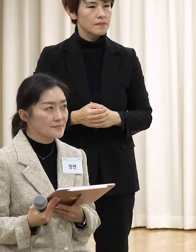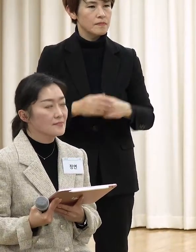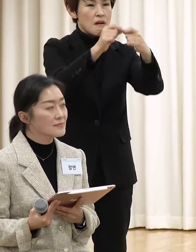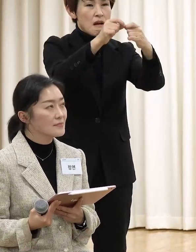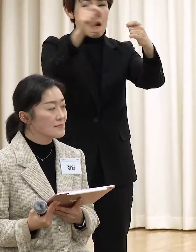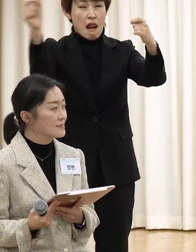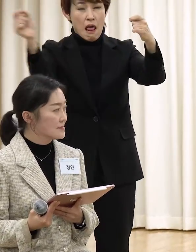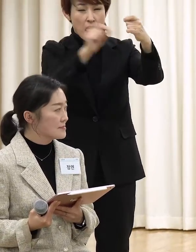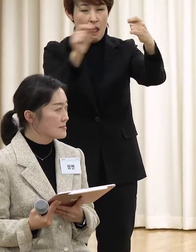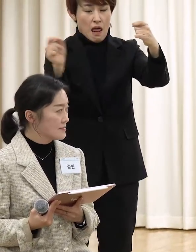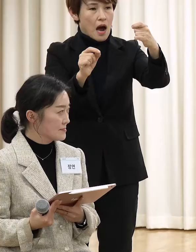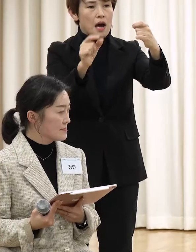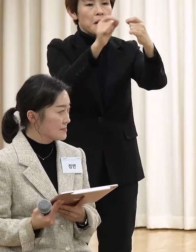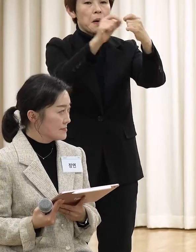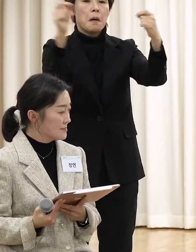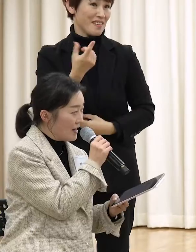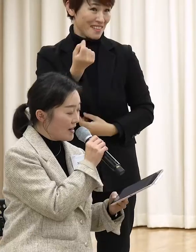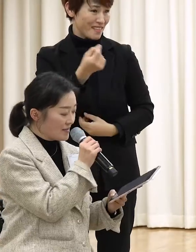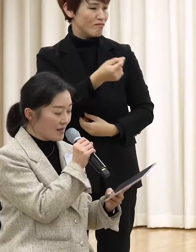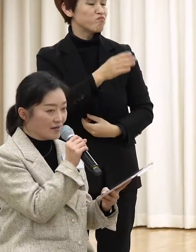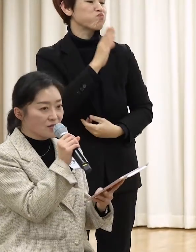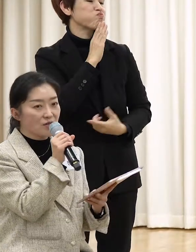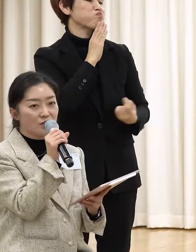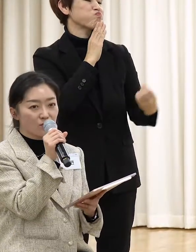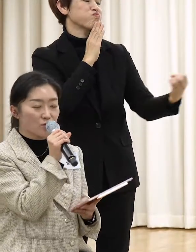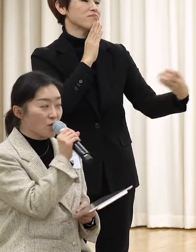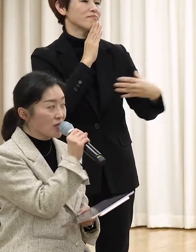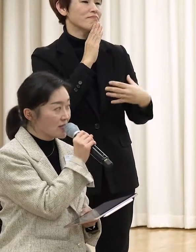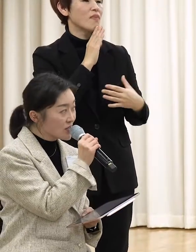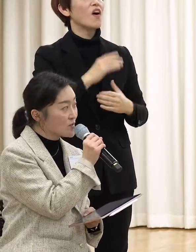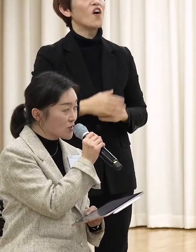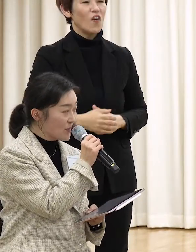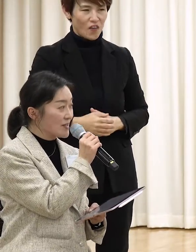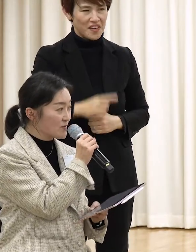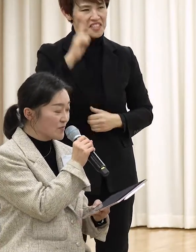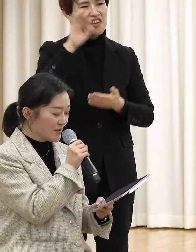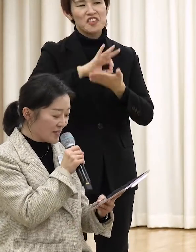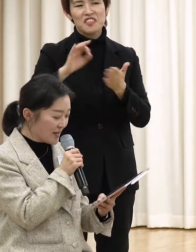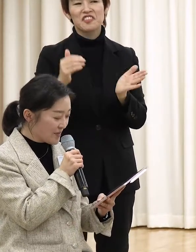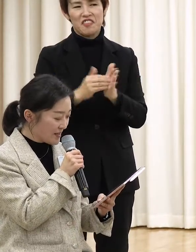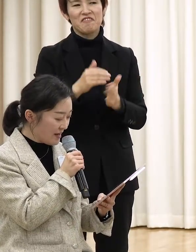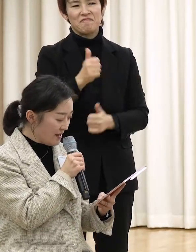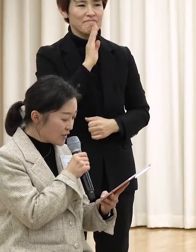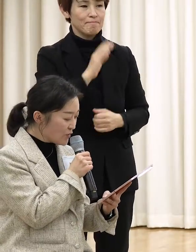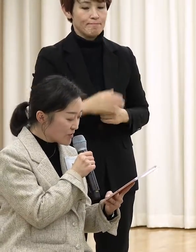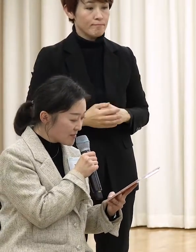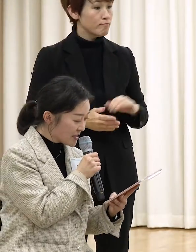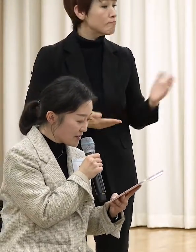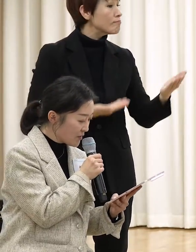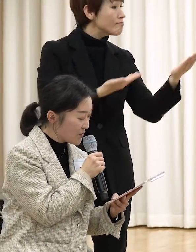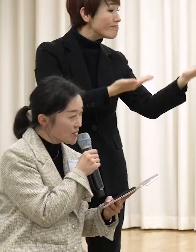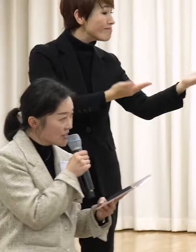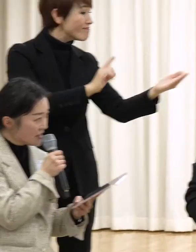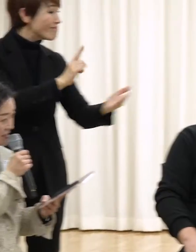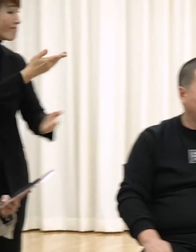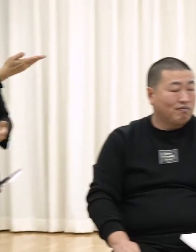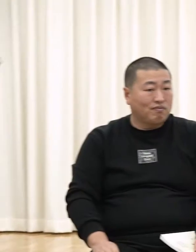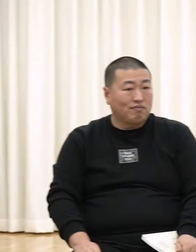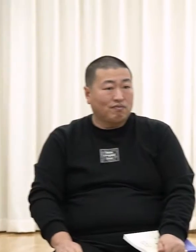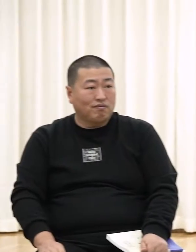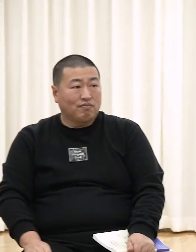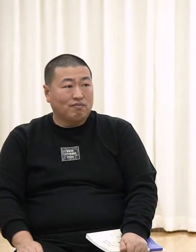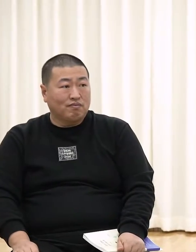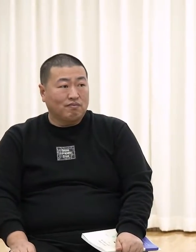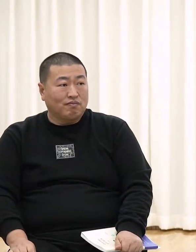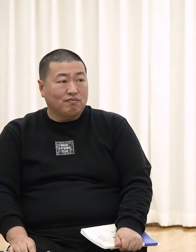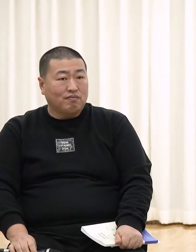떨어져서 읽기가 더 쉬웠던 것 같아요. 네. 그런 점도 저희가 신경 써서 만든 부분이긴 합니다. 이경훈 팀장님은 어떤 점이